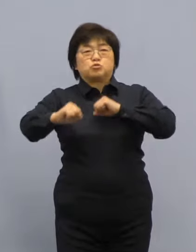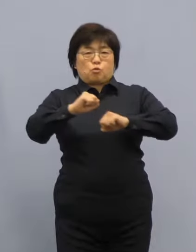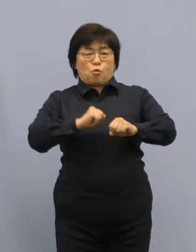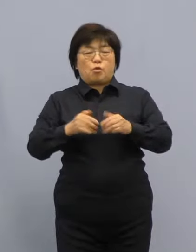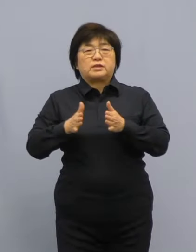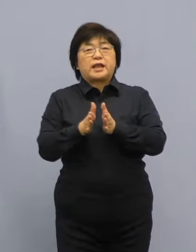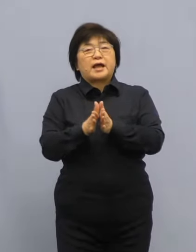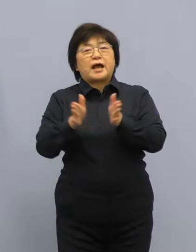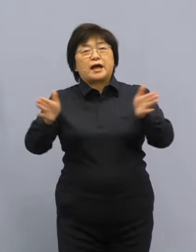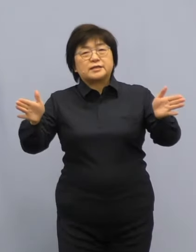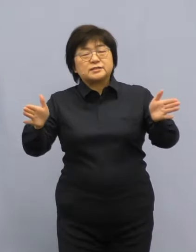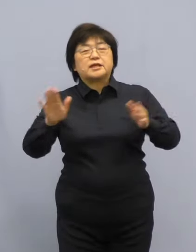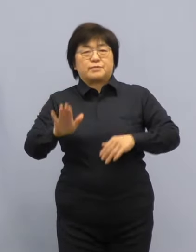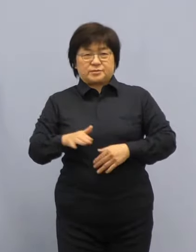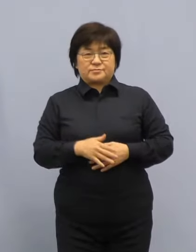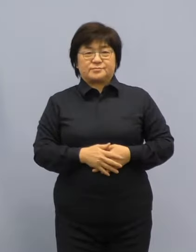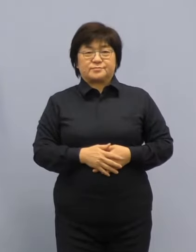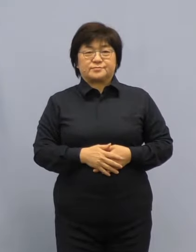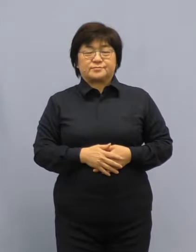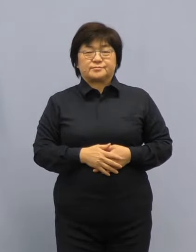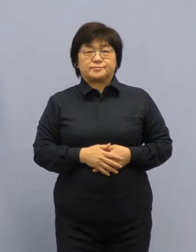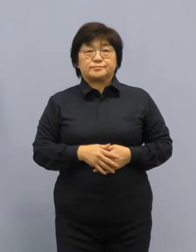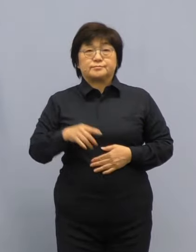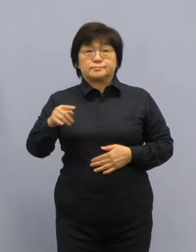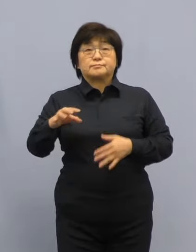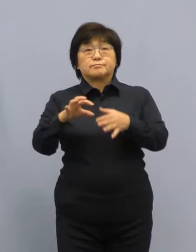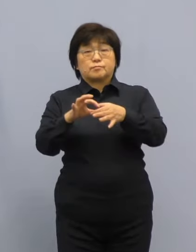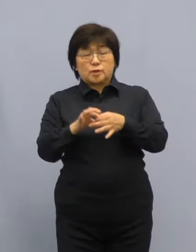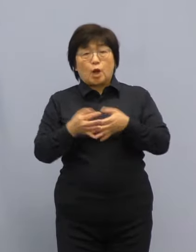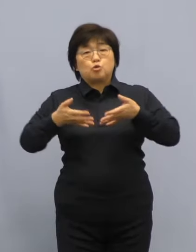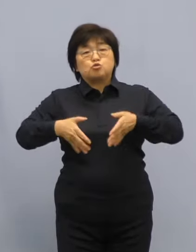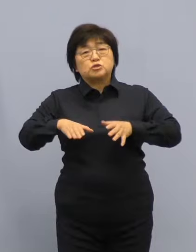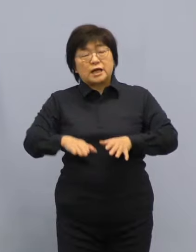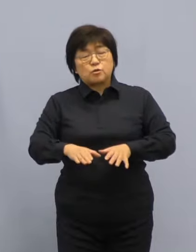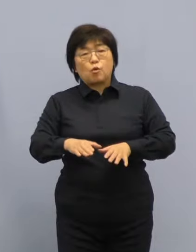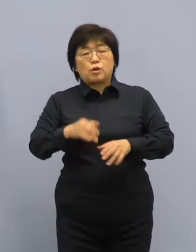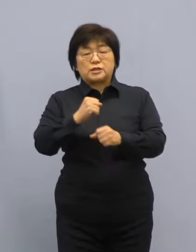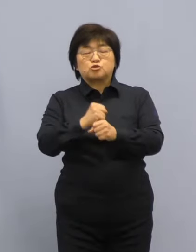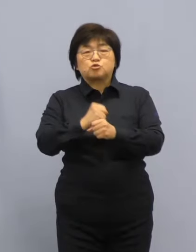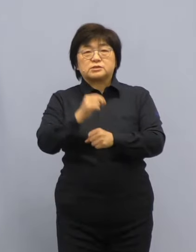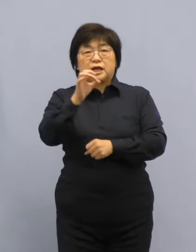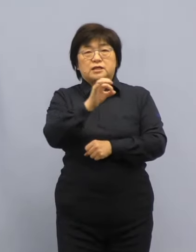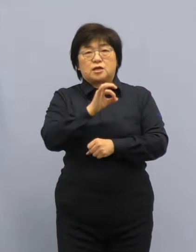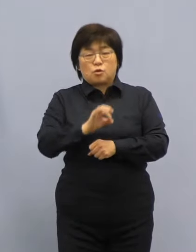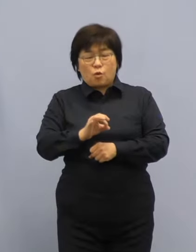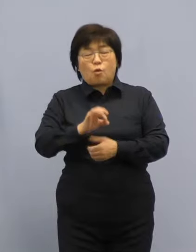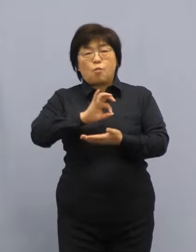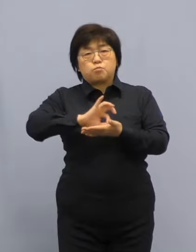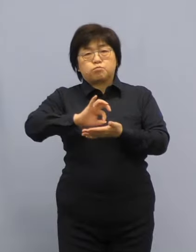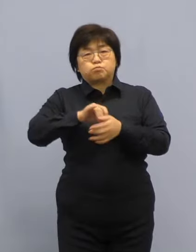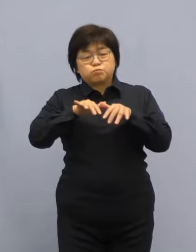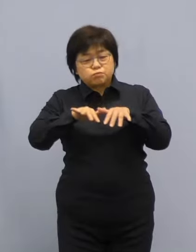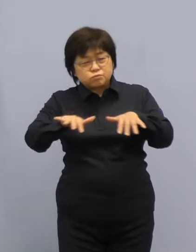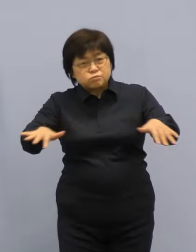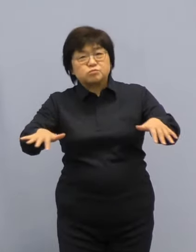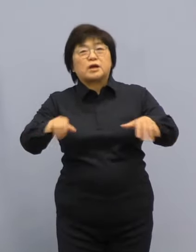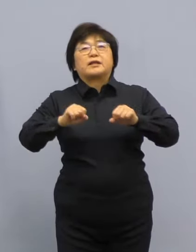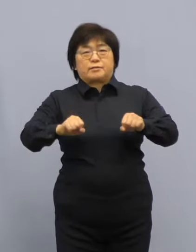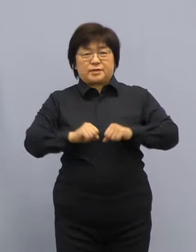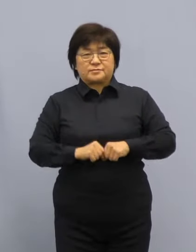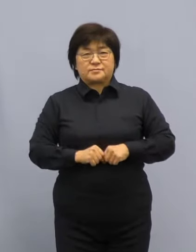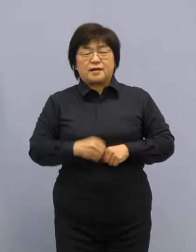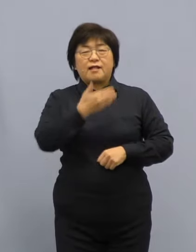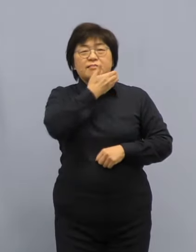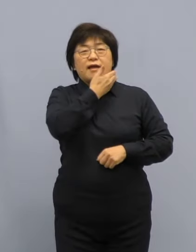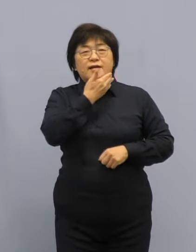展開をしてございます。またそれによってふるさと産品の普及啓発を行っているところです。大切な方